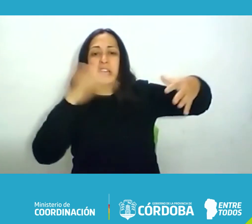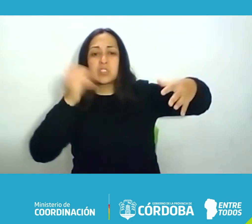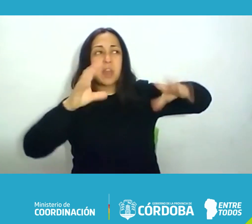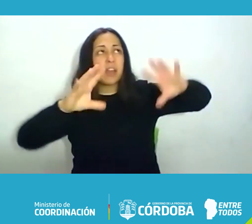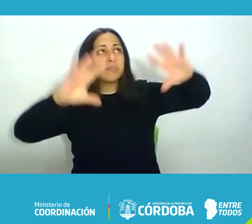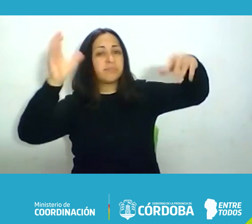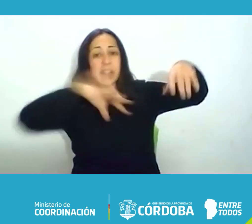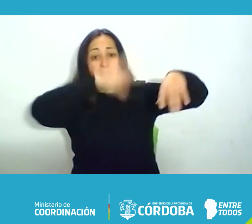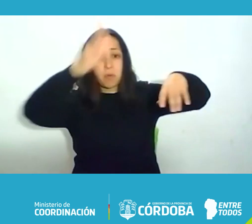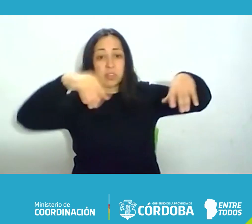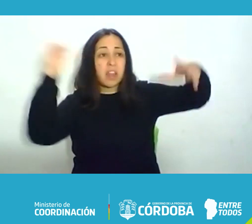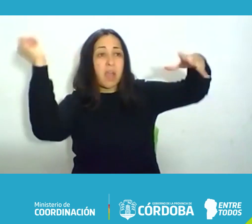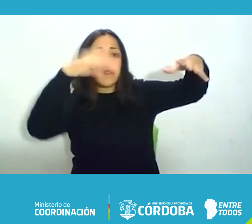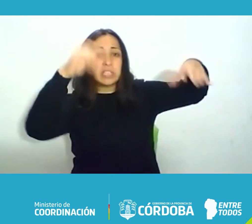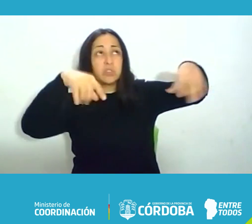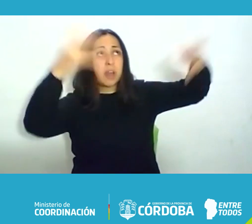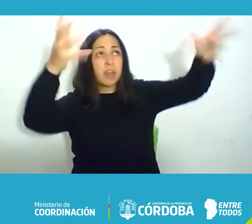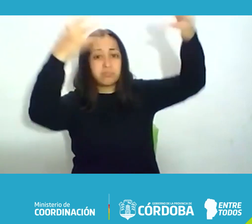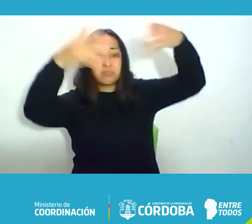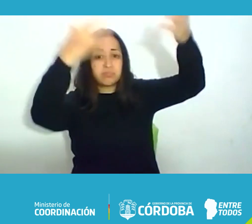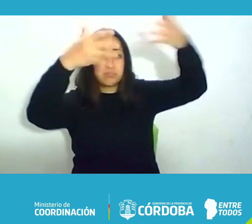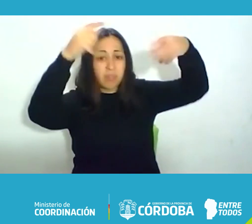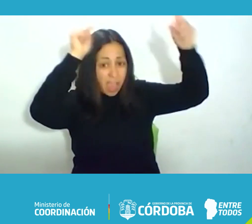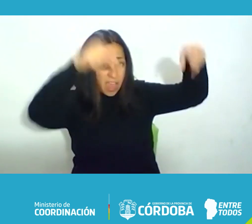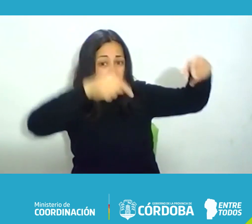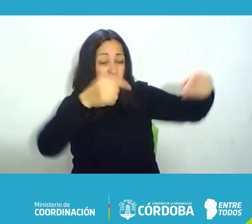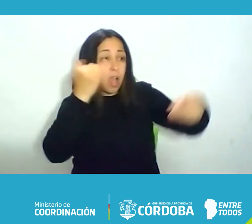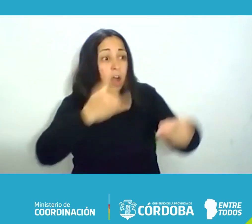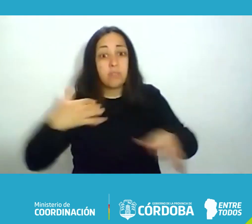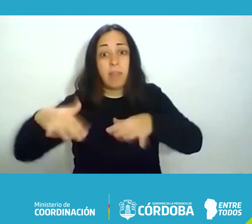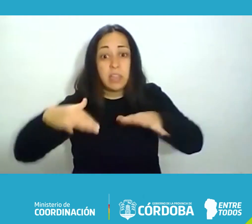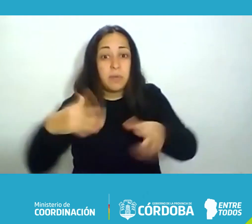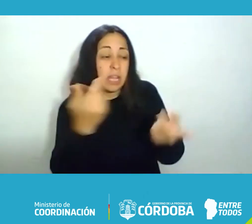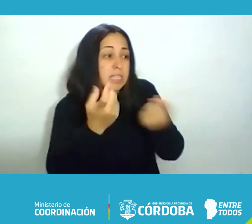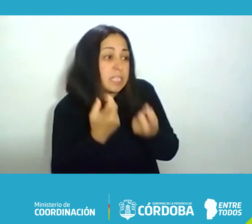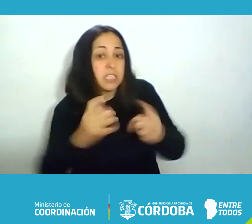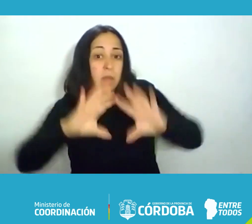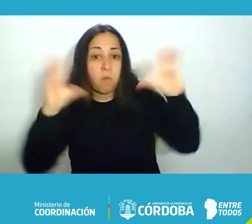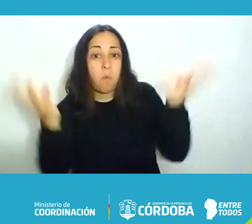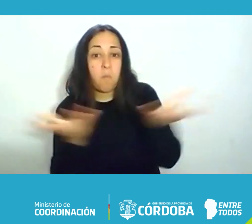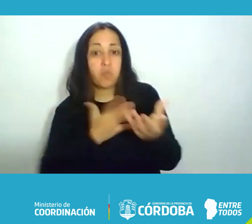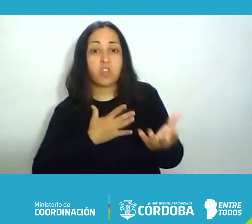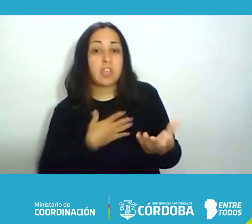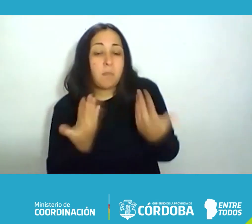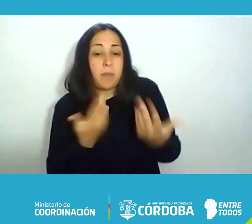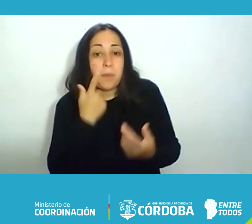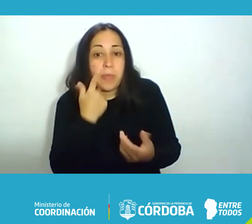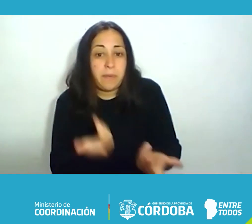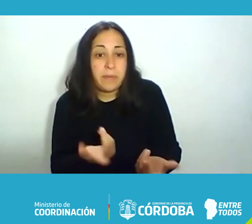obra expresa hubiera sido viable pre-pandemia, ahora quienes son activistas reconocemos que necesitamos un mundo sano para